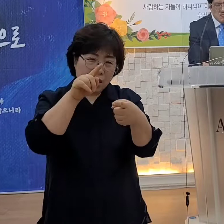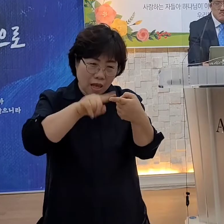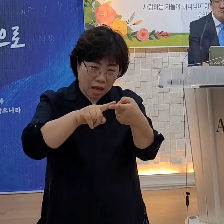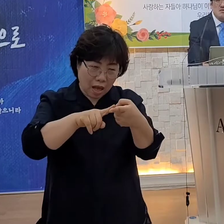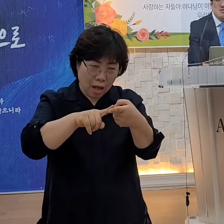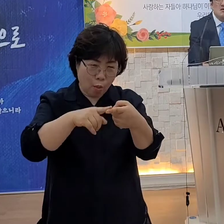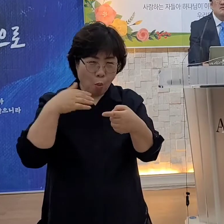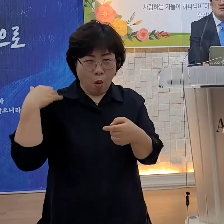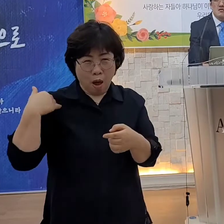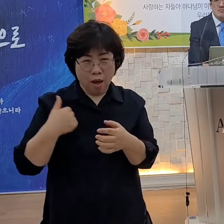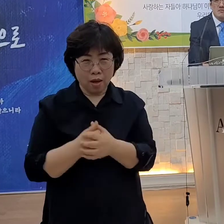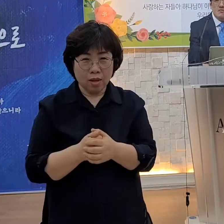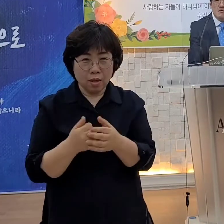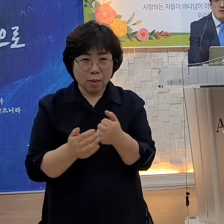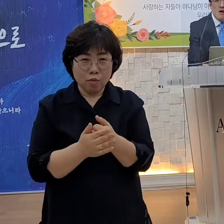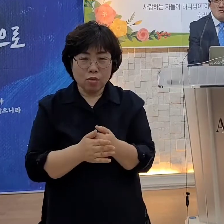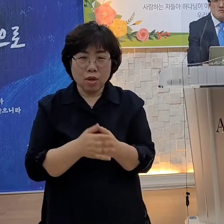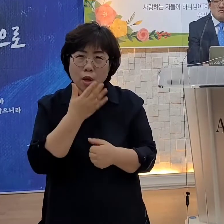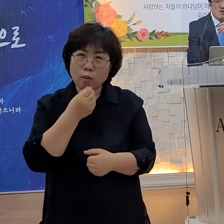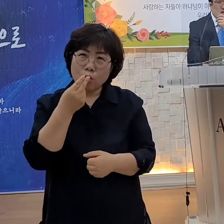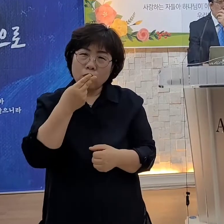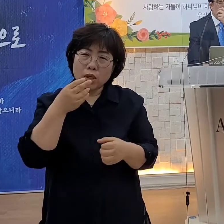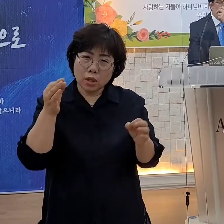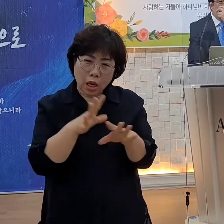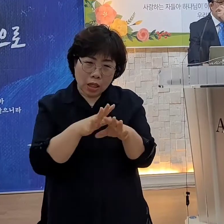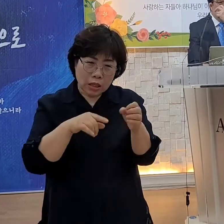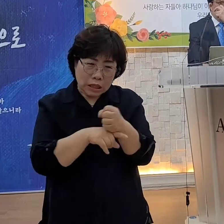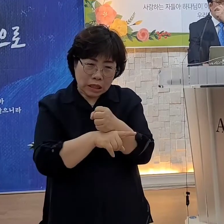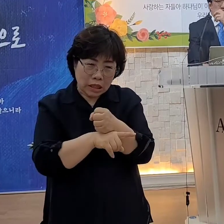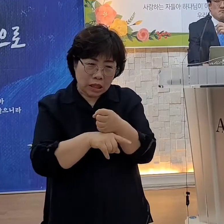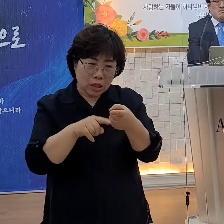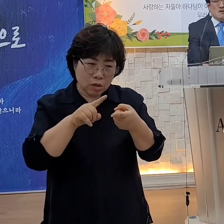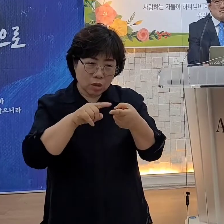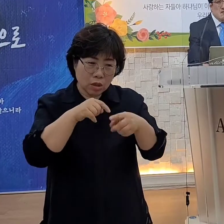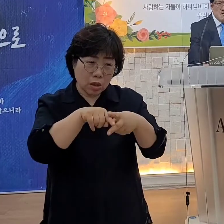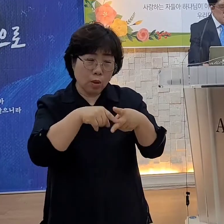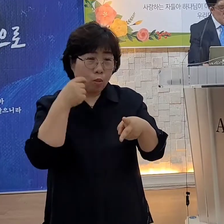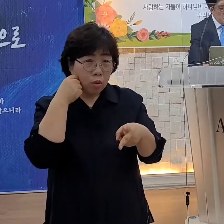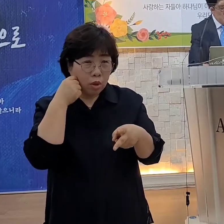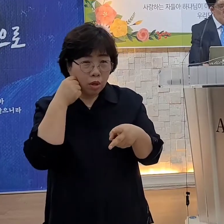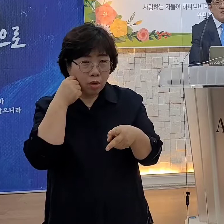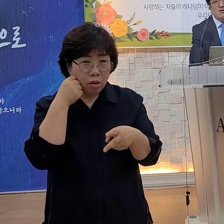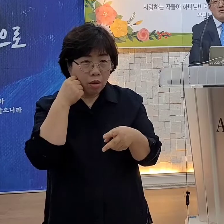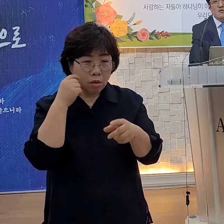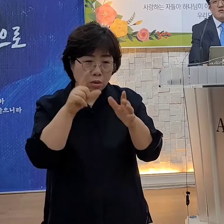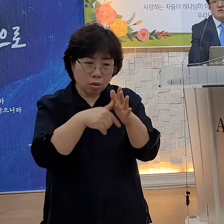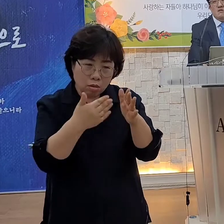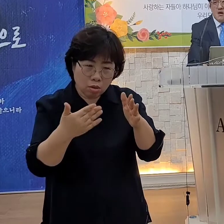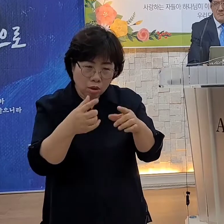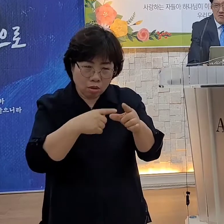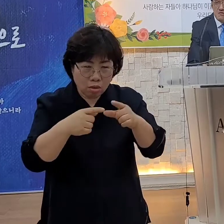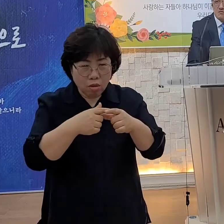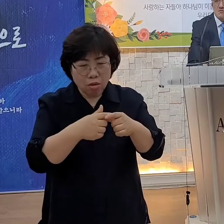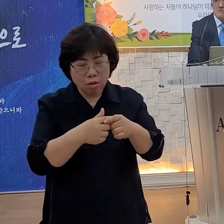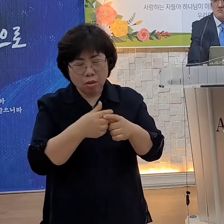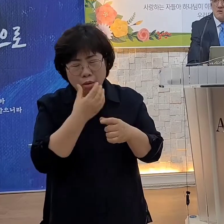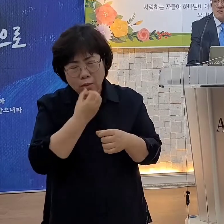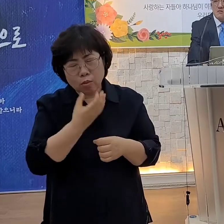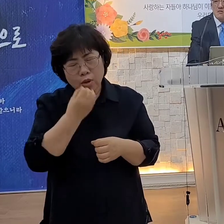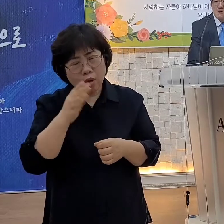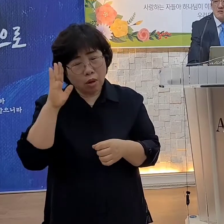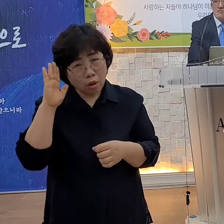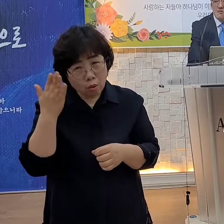행복하지 않은지가 도대체 이해가 되지 않습니다. 아니 시간이 가면 갈수록 더 행복해지고 뭔가 더 커져야 되는데 내가 미쳤지